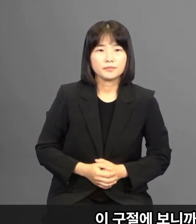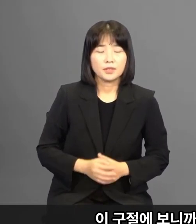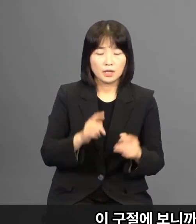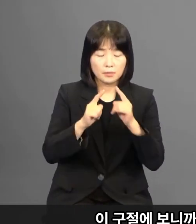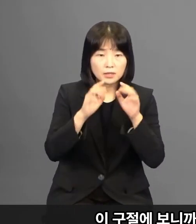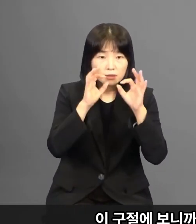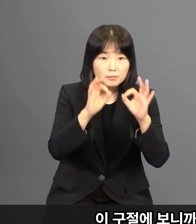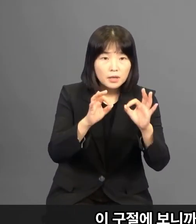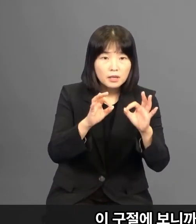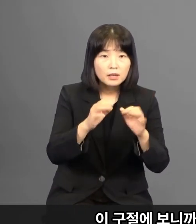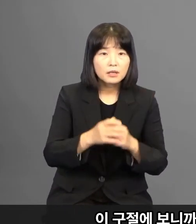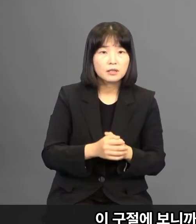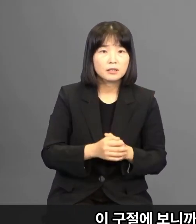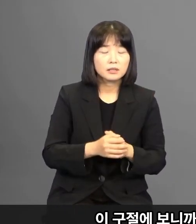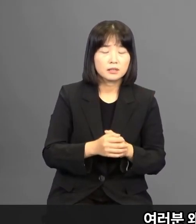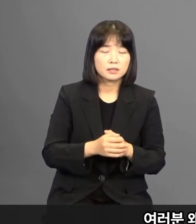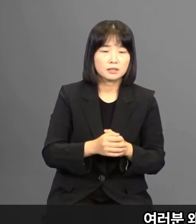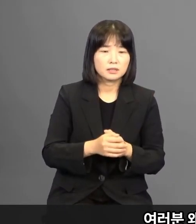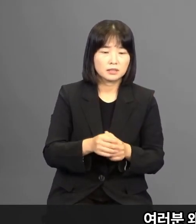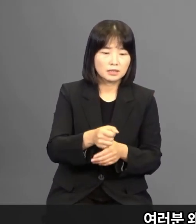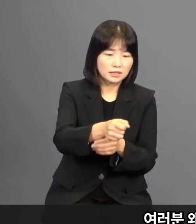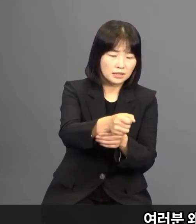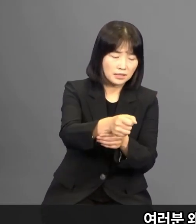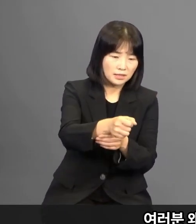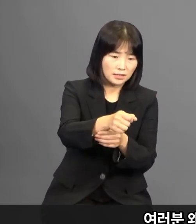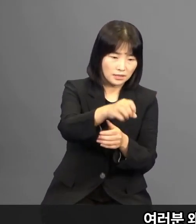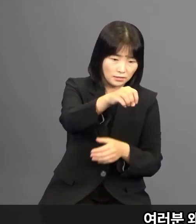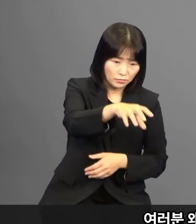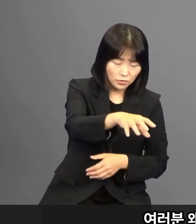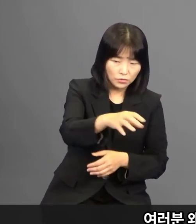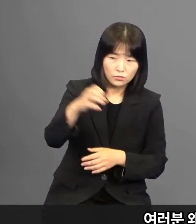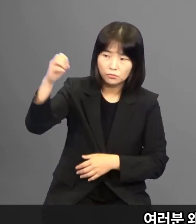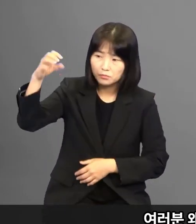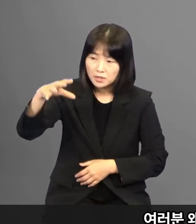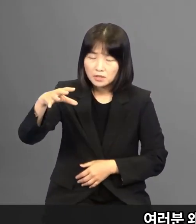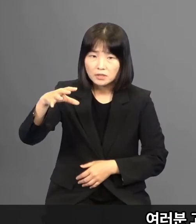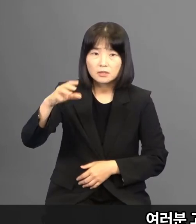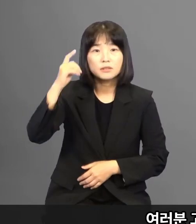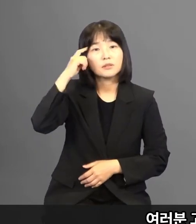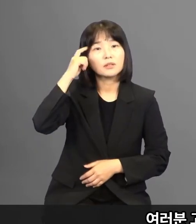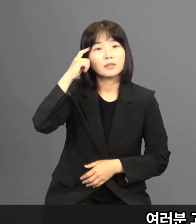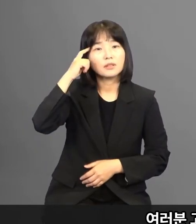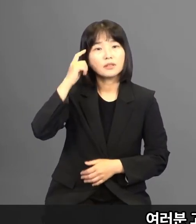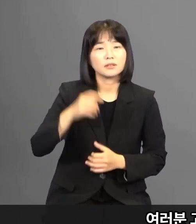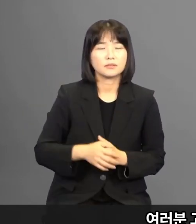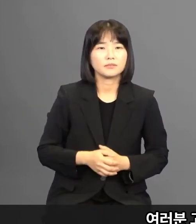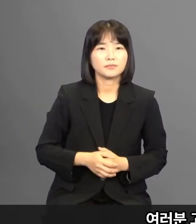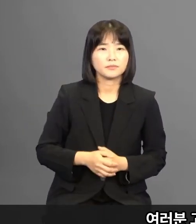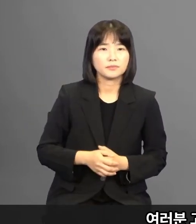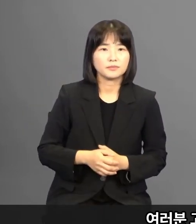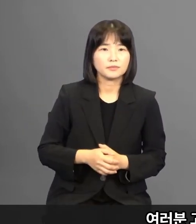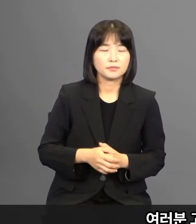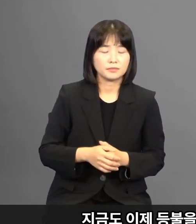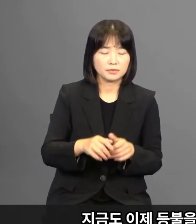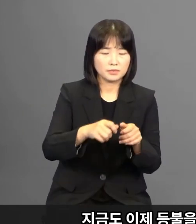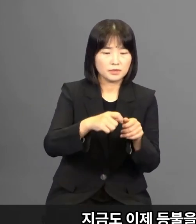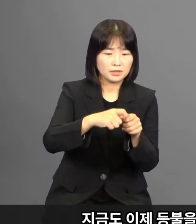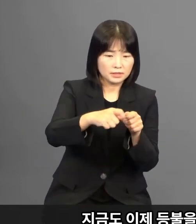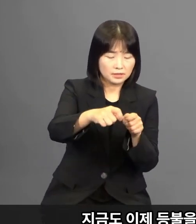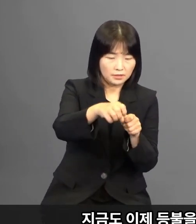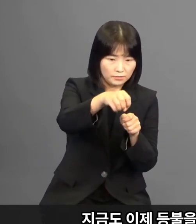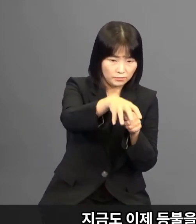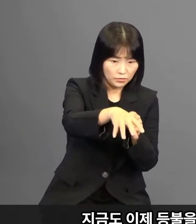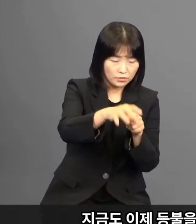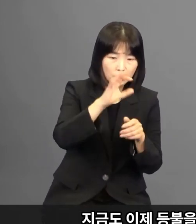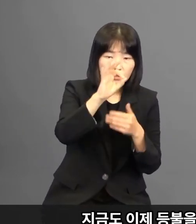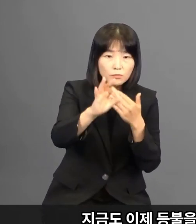보니까 말씀이 등불이고 빛이랍니다. 여러분, 왜 등불이라고 했을까? 여러분, 고대 이 등불을 보면 지금도 이제